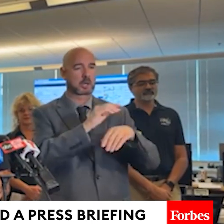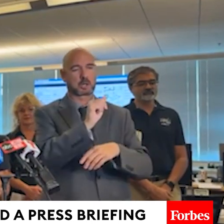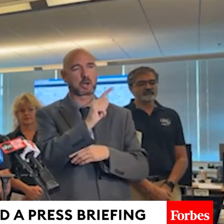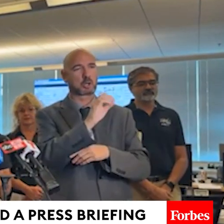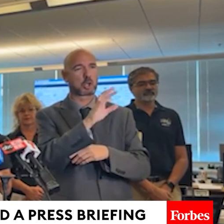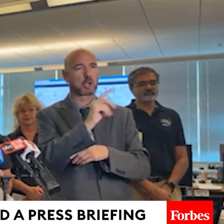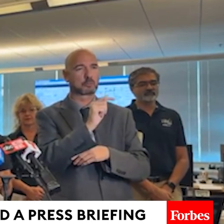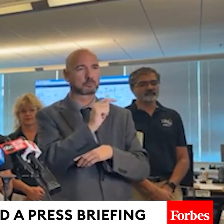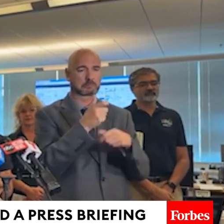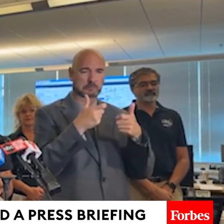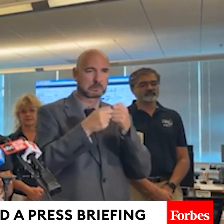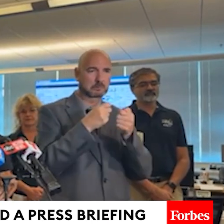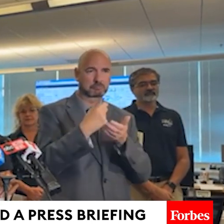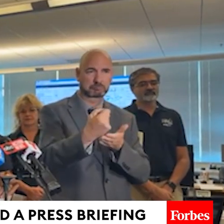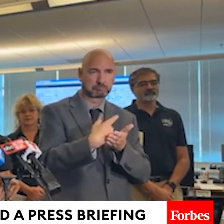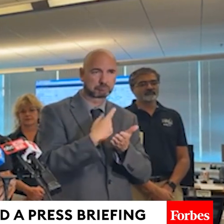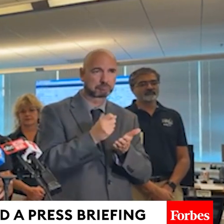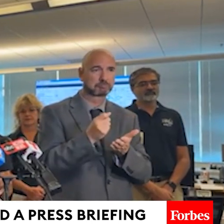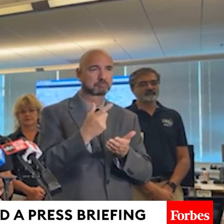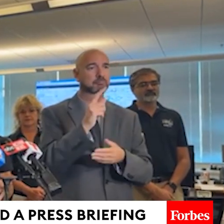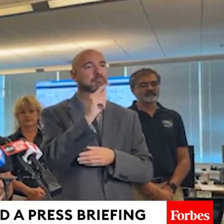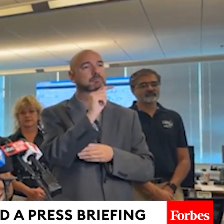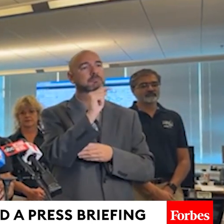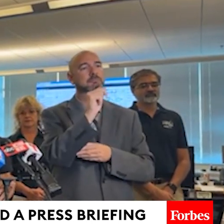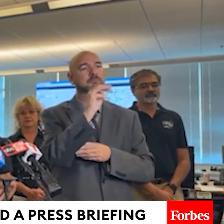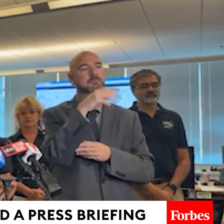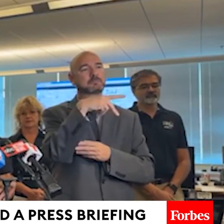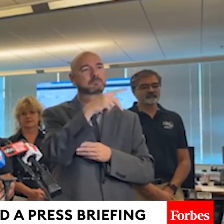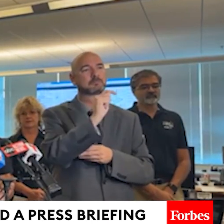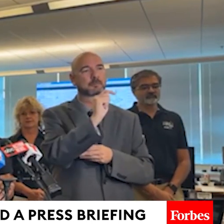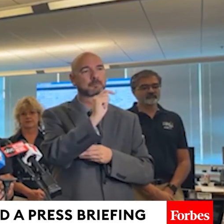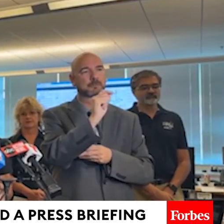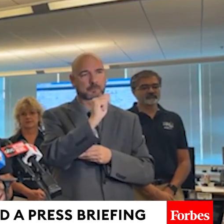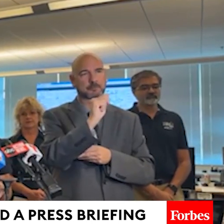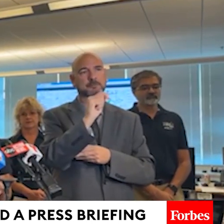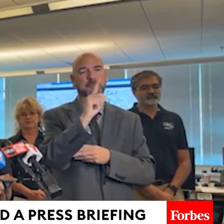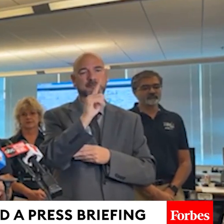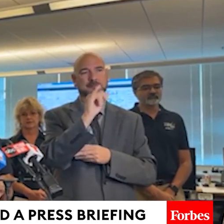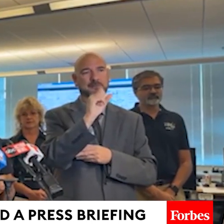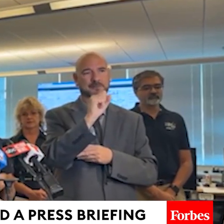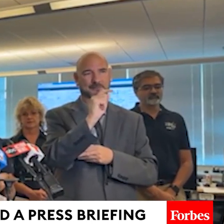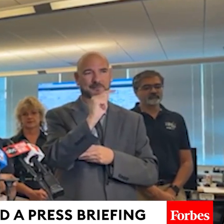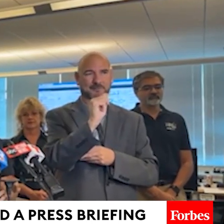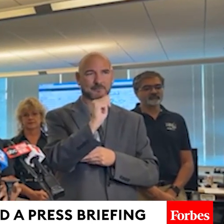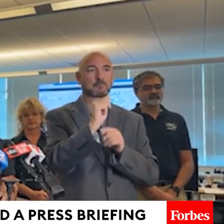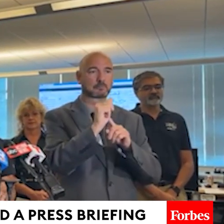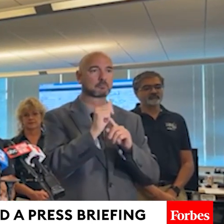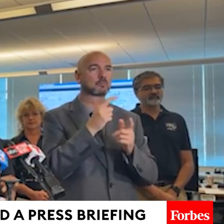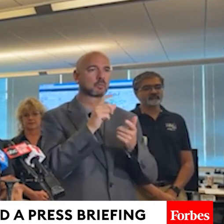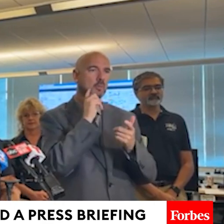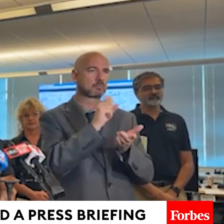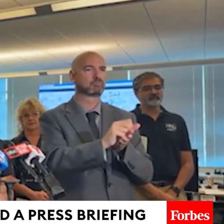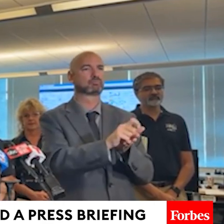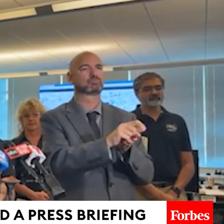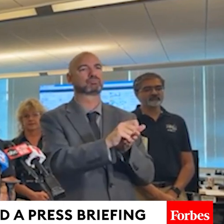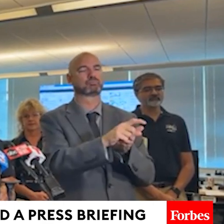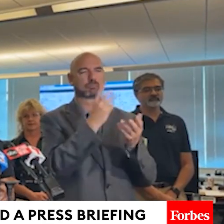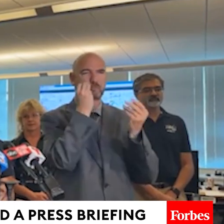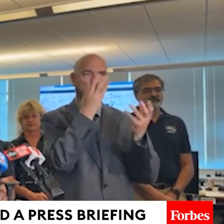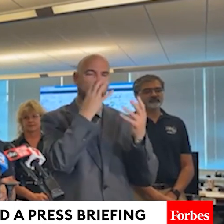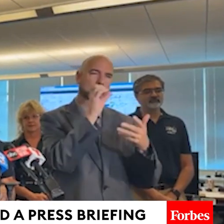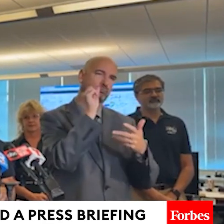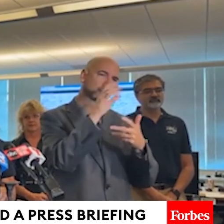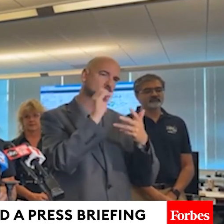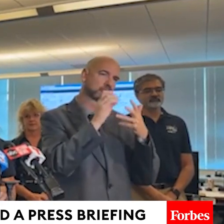de texto Tampa lista al número 888-777 y por ahí le estaremos comunicando toda la información